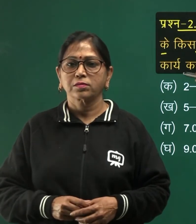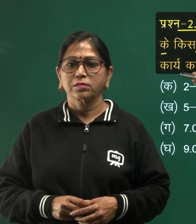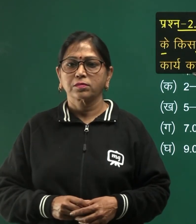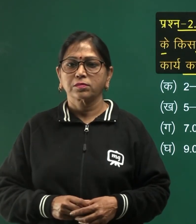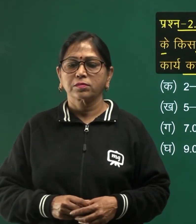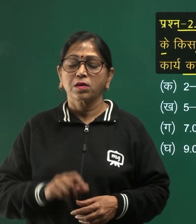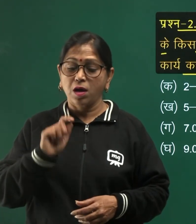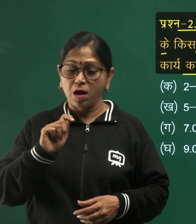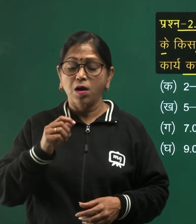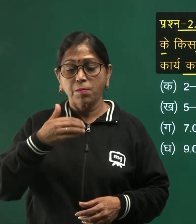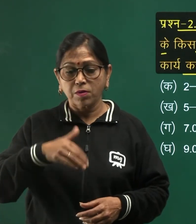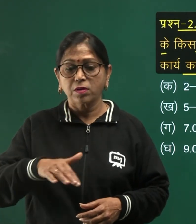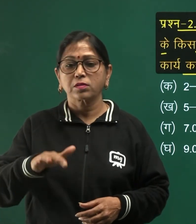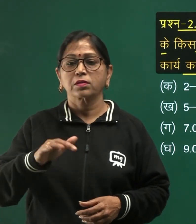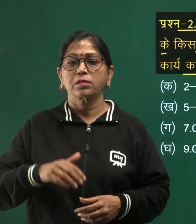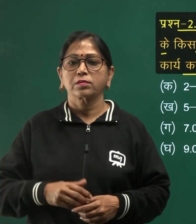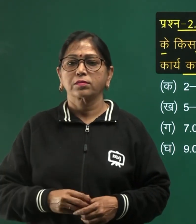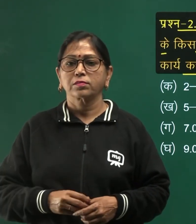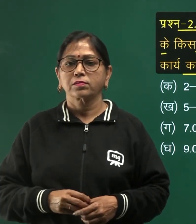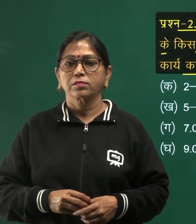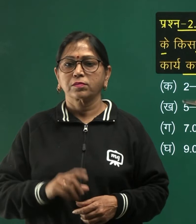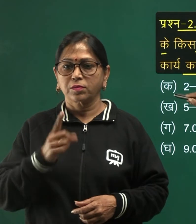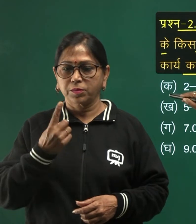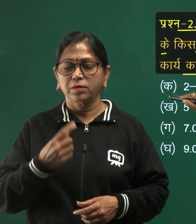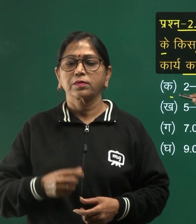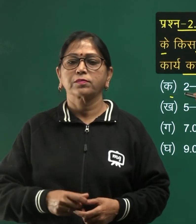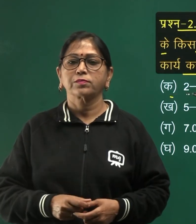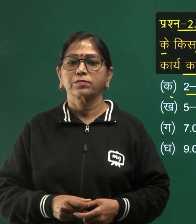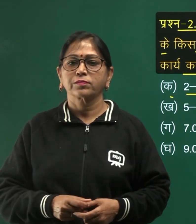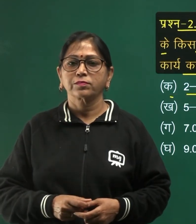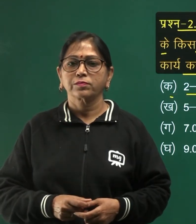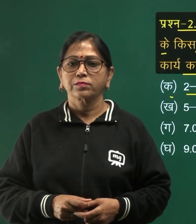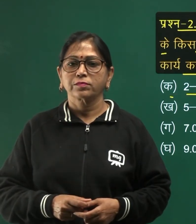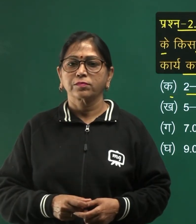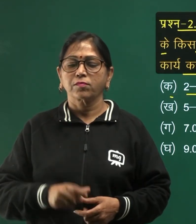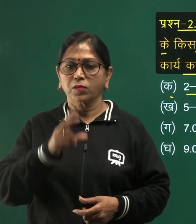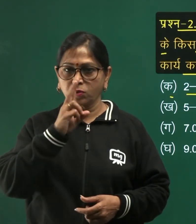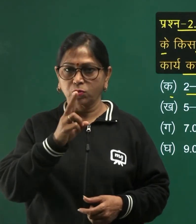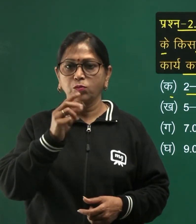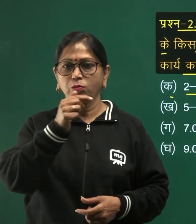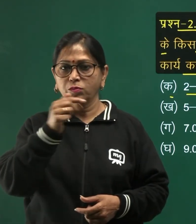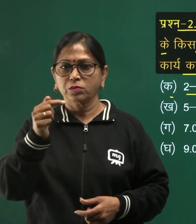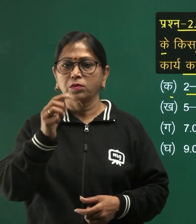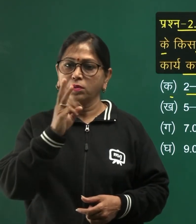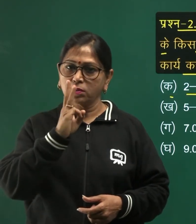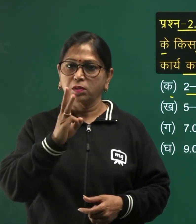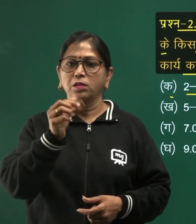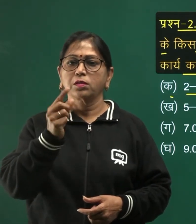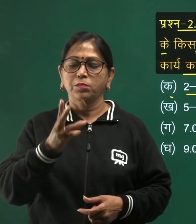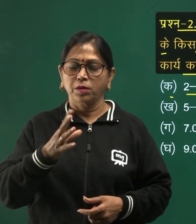सही तरीके से कार्यकर्ता है नंबर 1